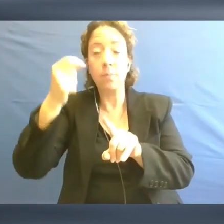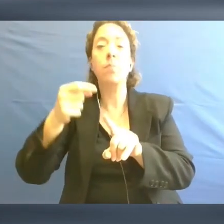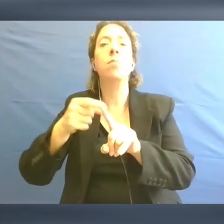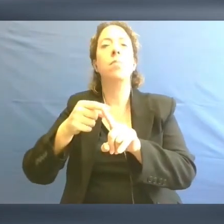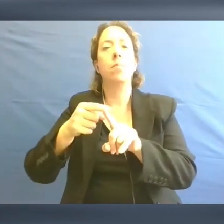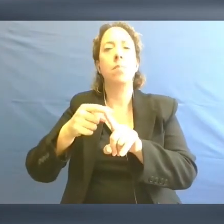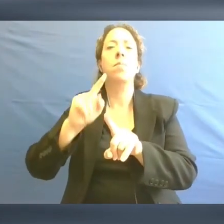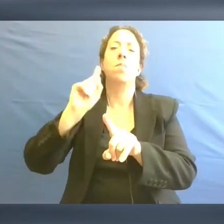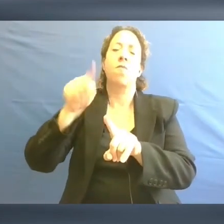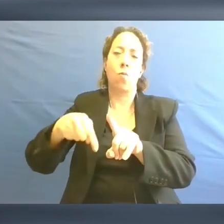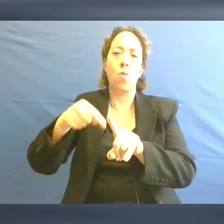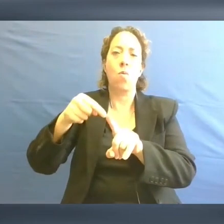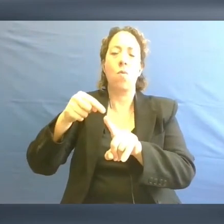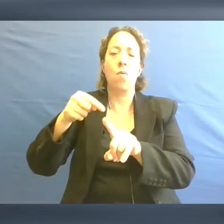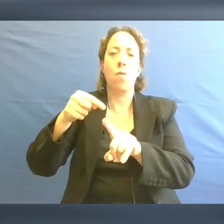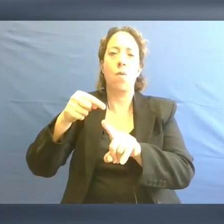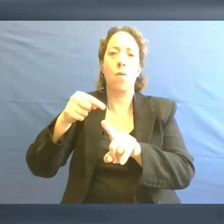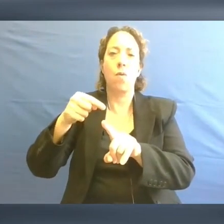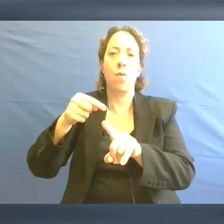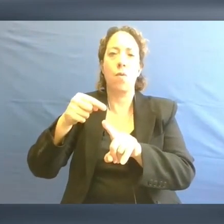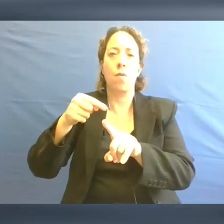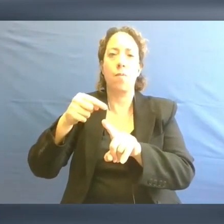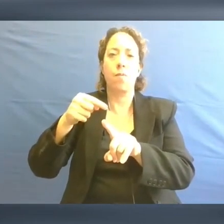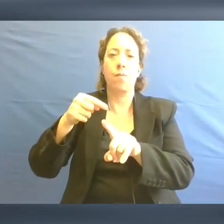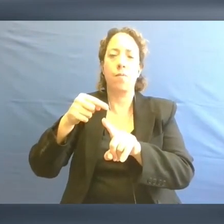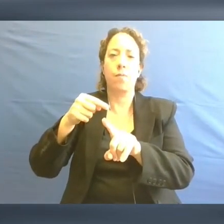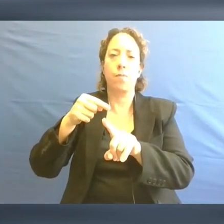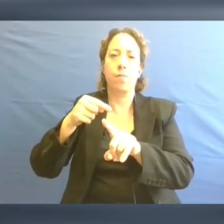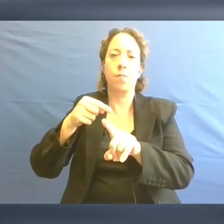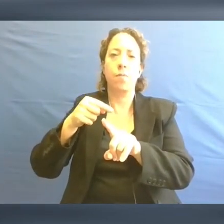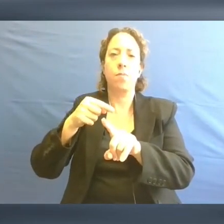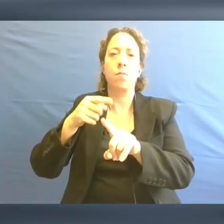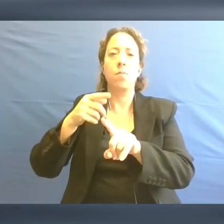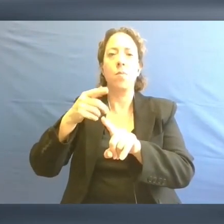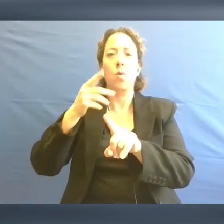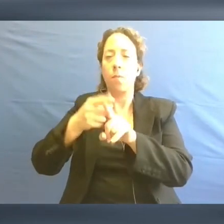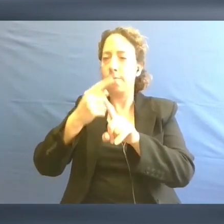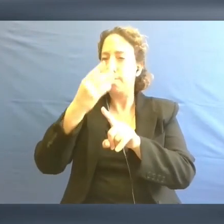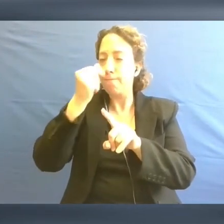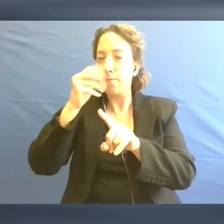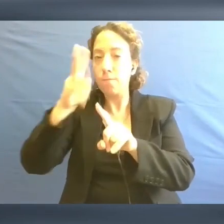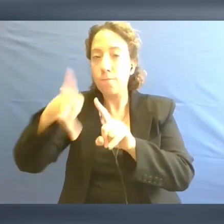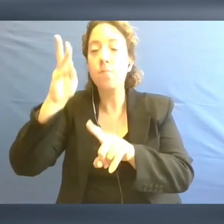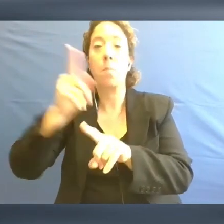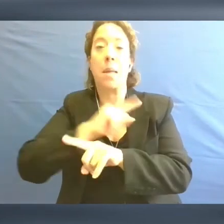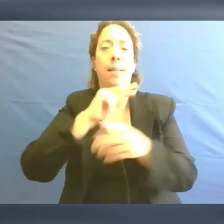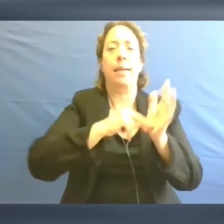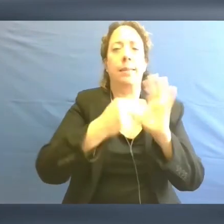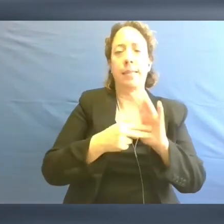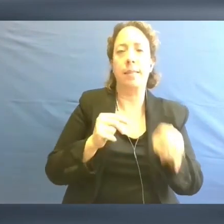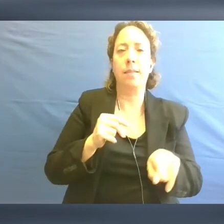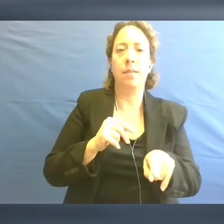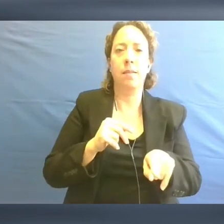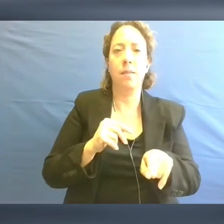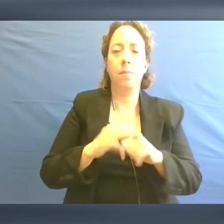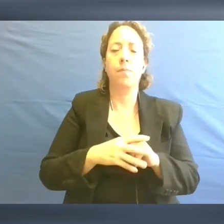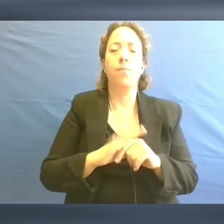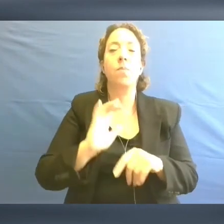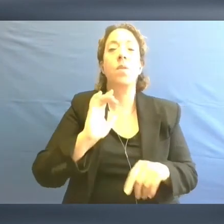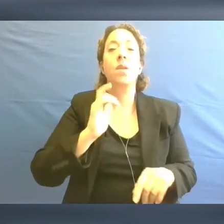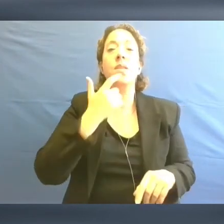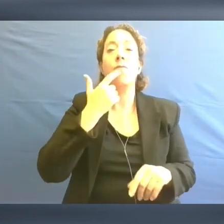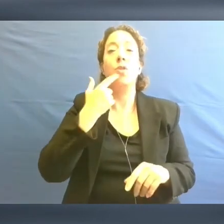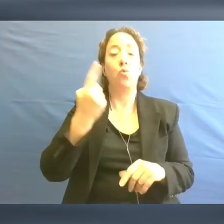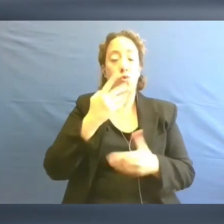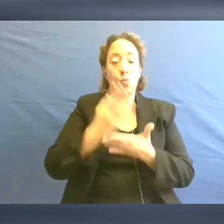une visée perceptuelle et non technique. Cela signifie que nous nous appuyons dans nos projets de